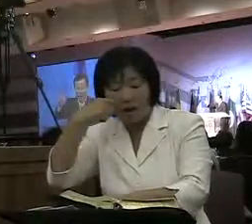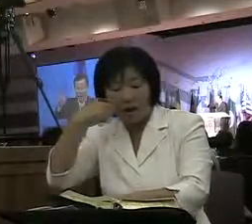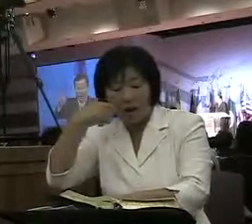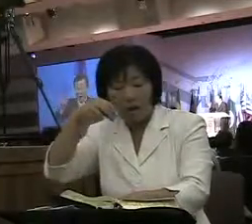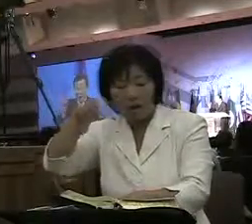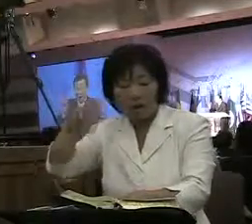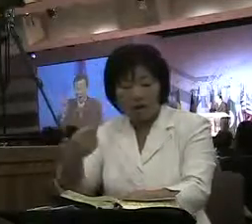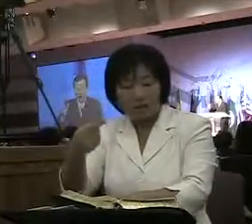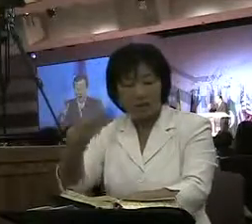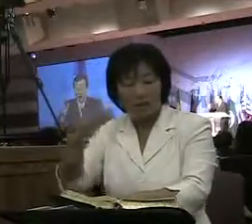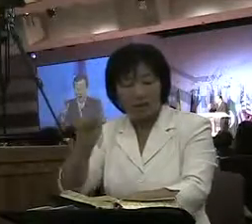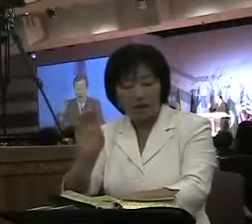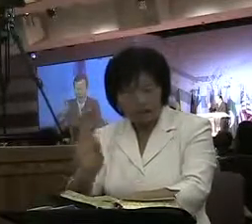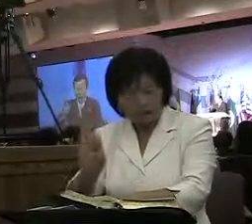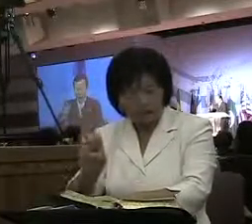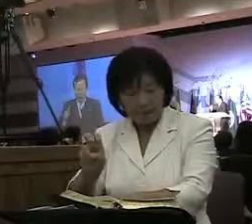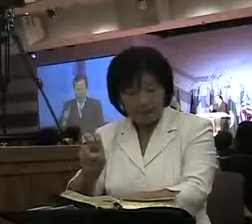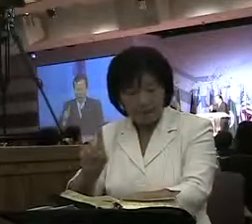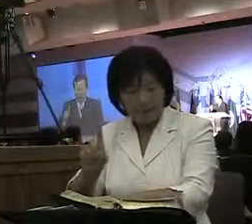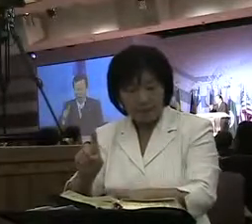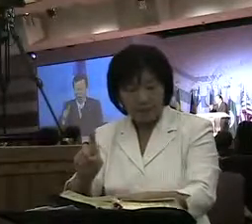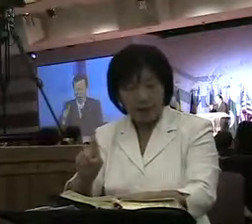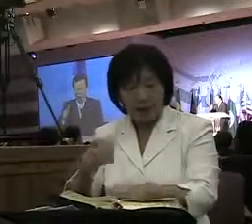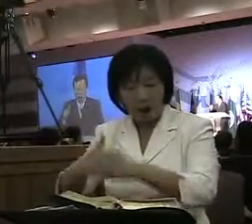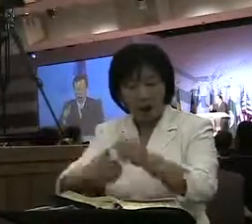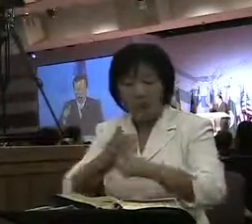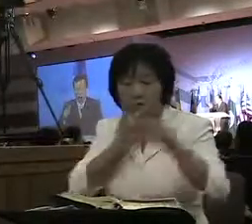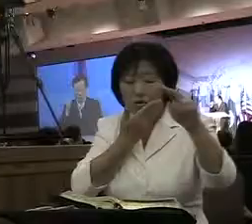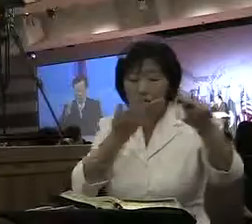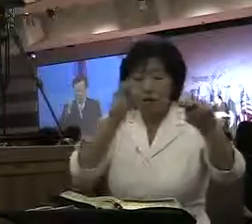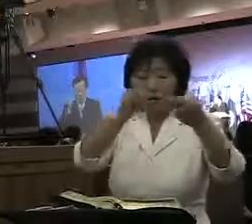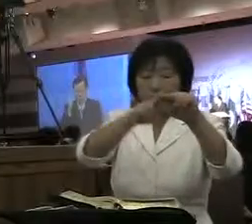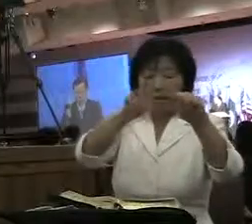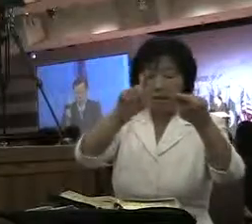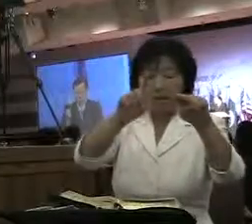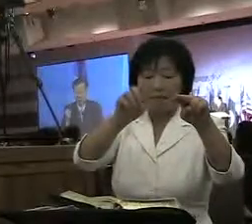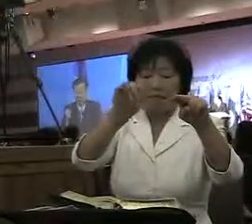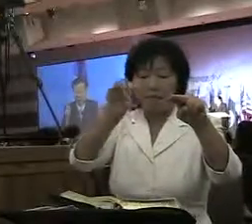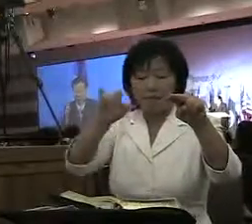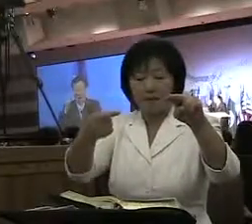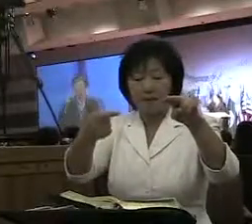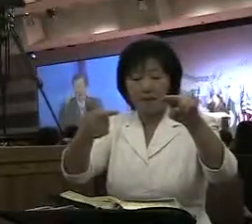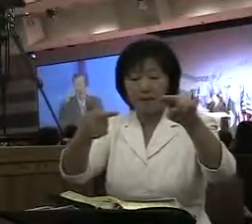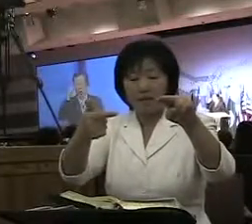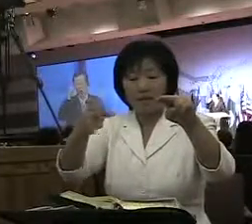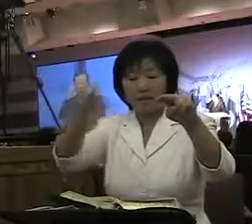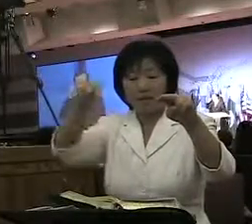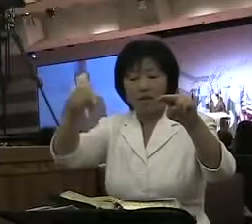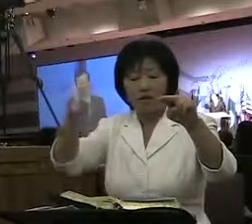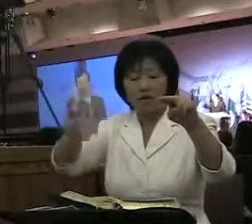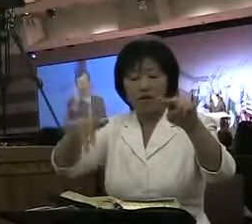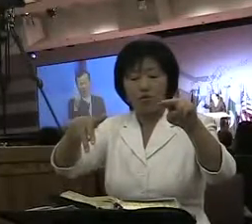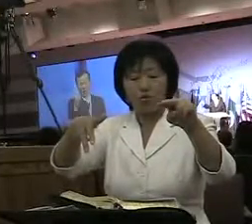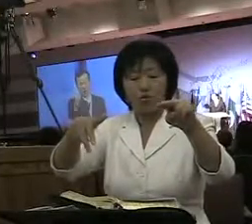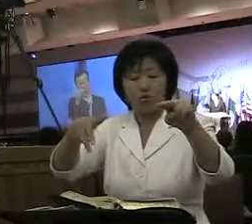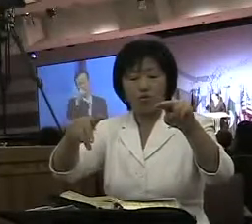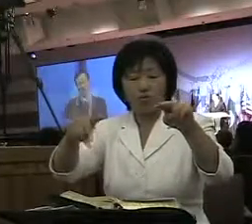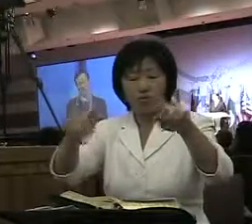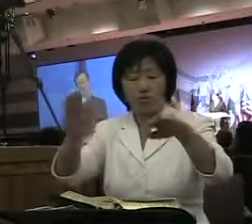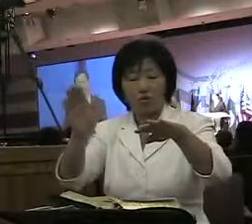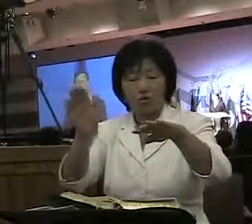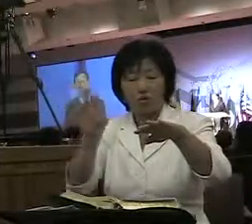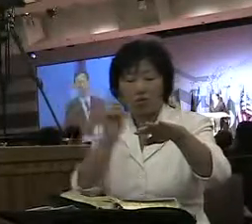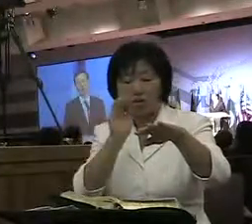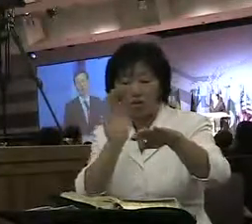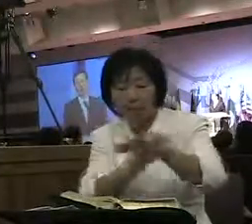스랍 하나가 하나님 보좌 곁에서 내려와 핀 숯을 가지고 와서 부정한 것을 태워서